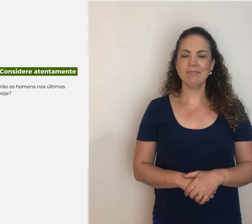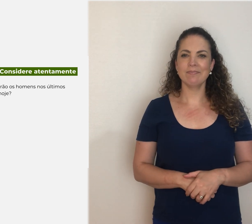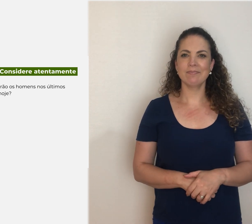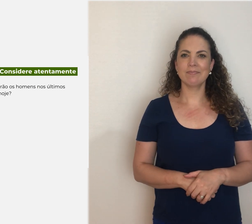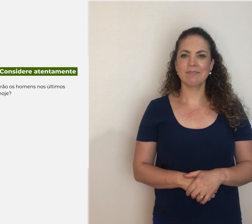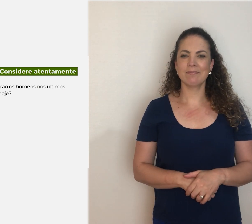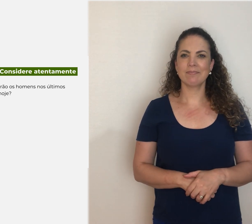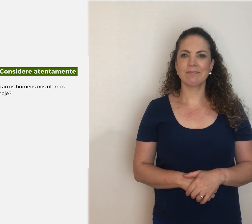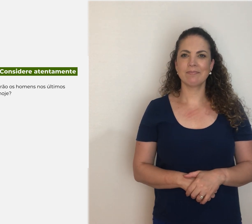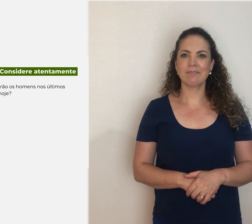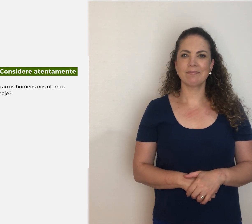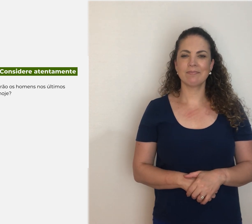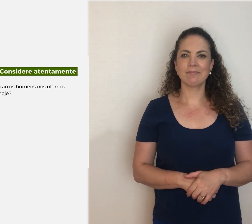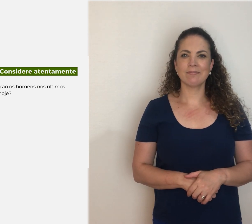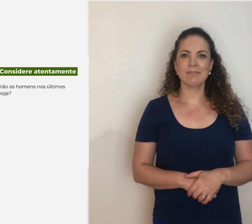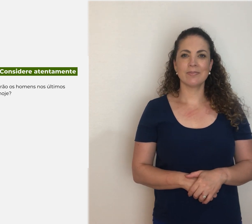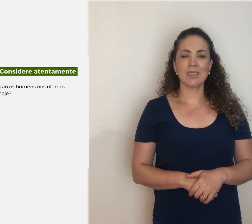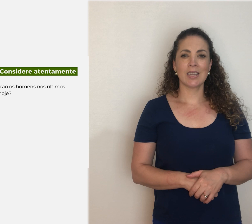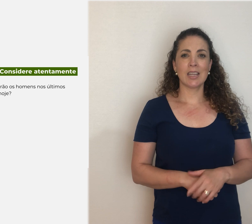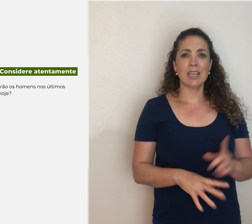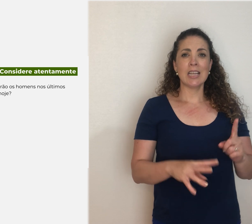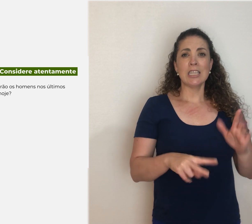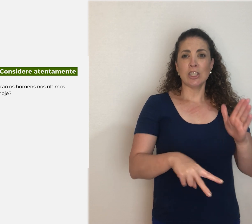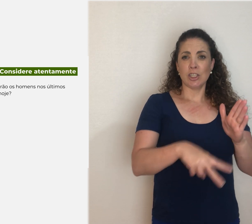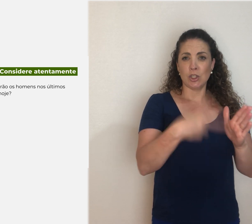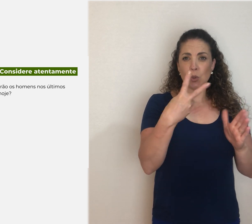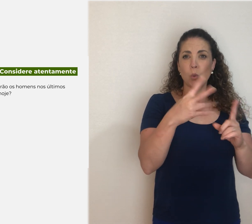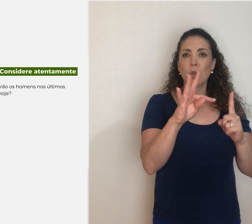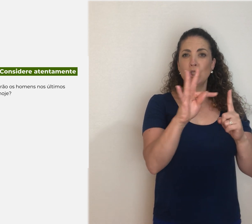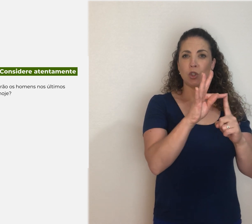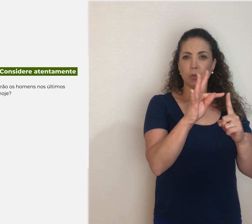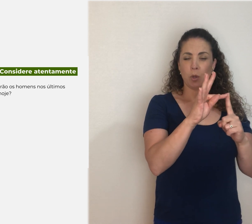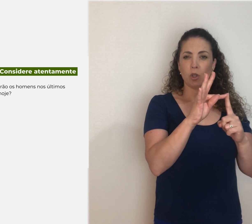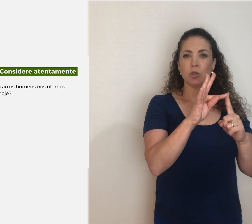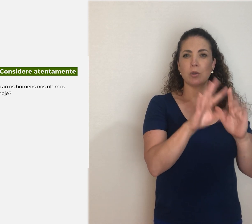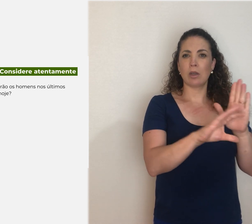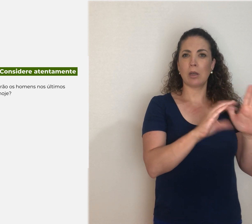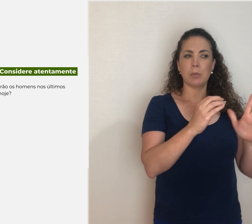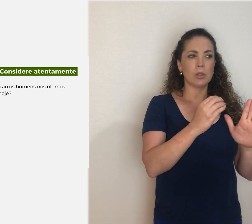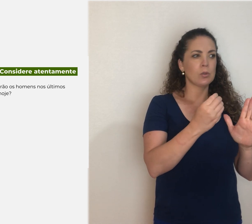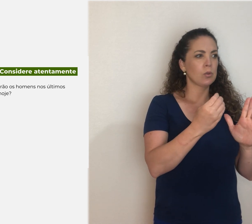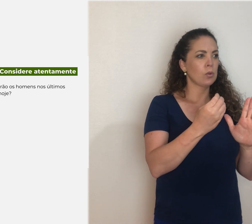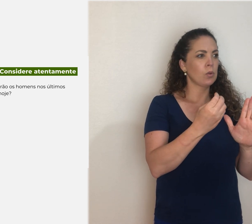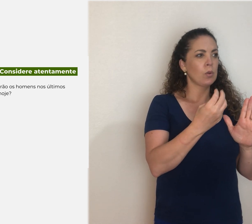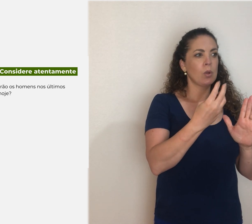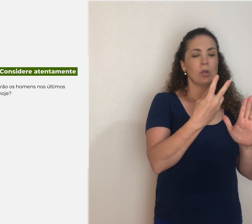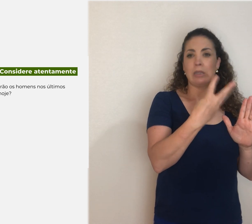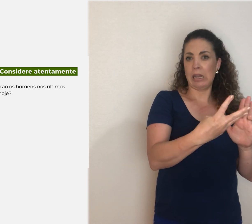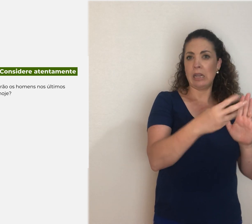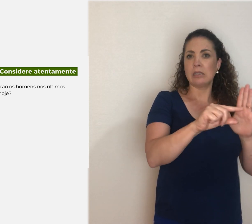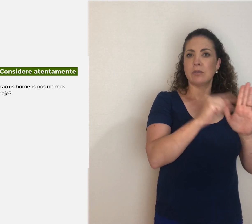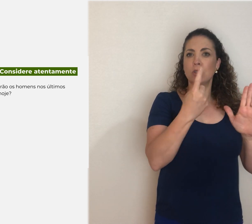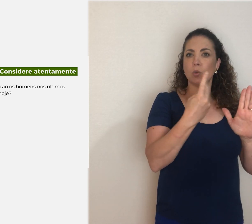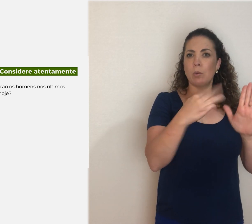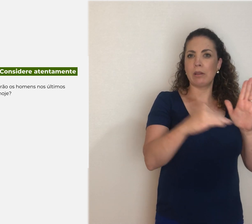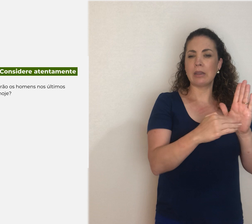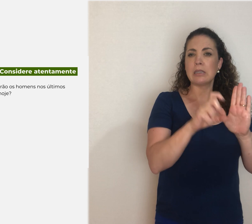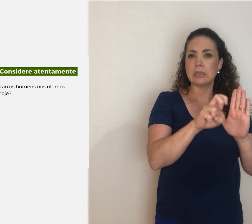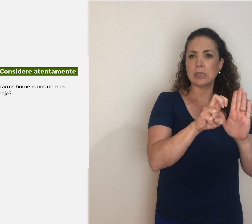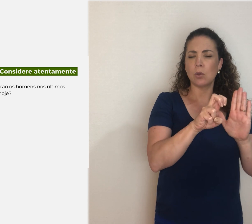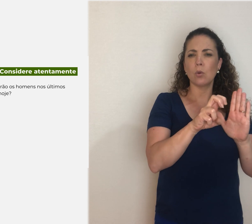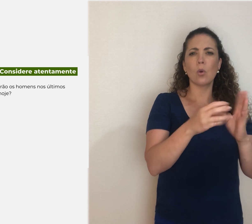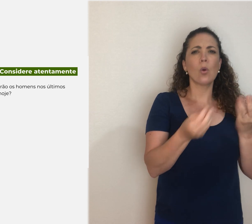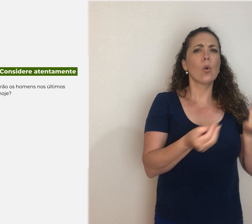1. De acordo com 2 Timóteo 3, de 1 a 5, como serão os homens nos últimos